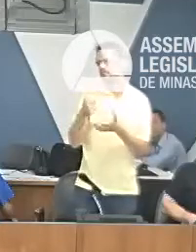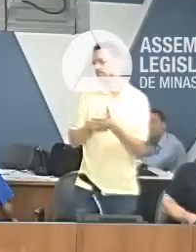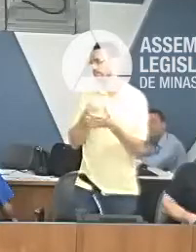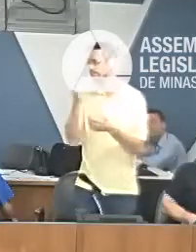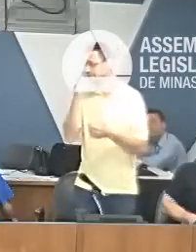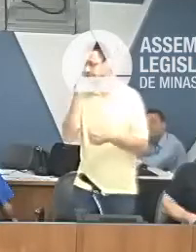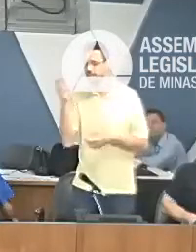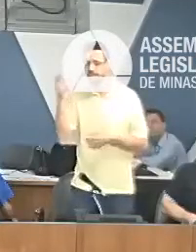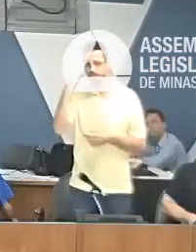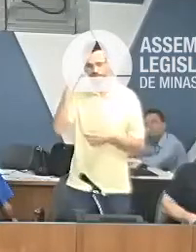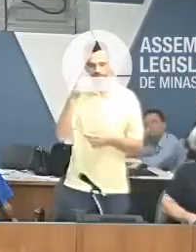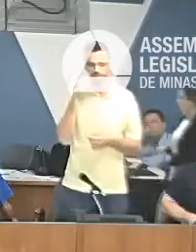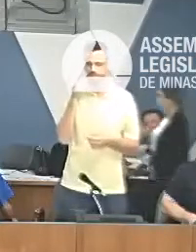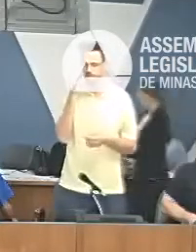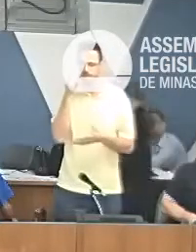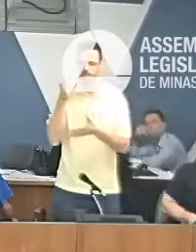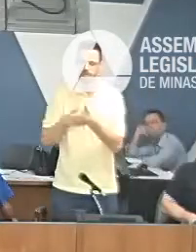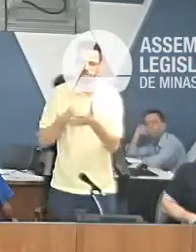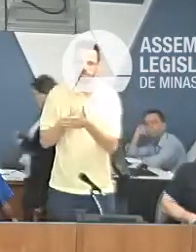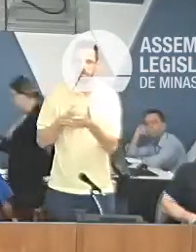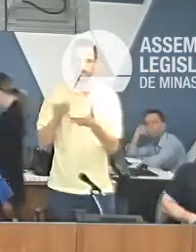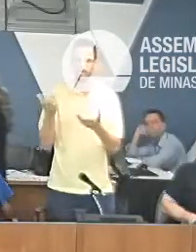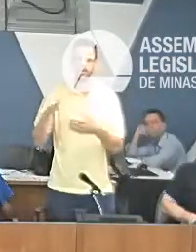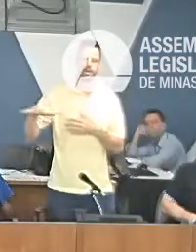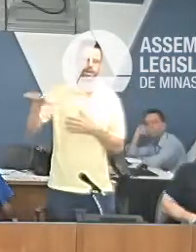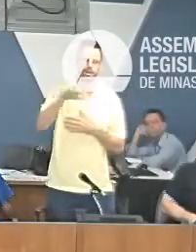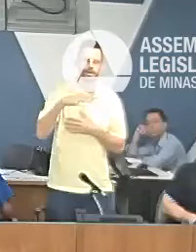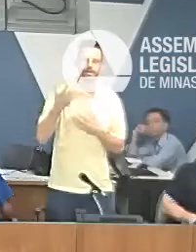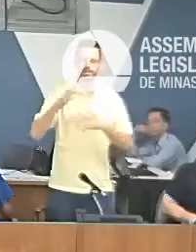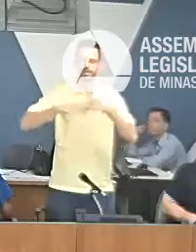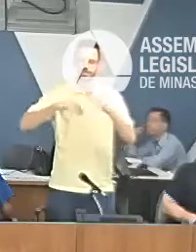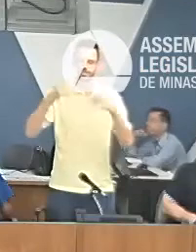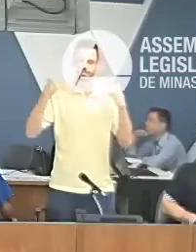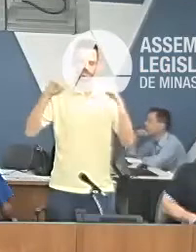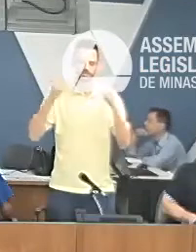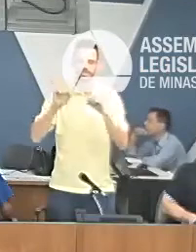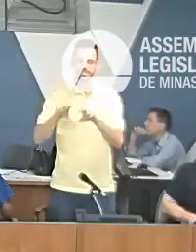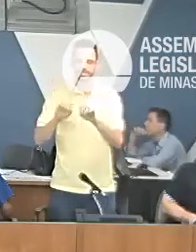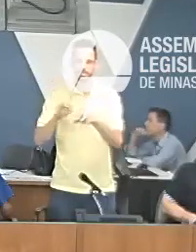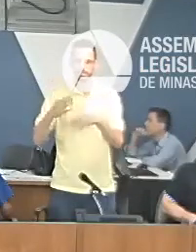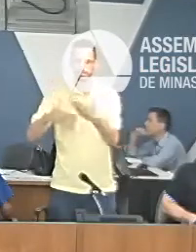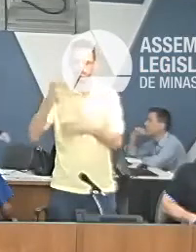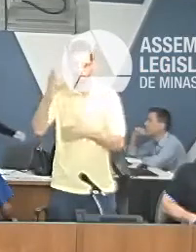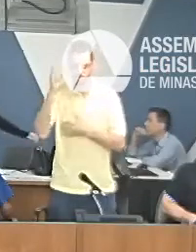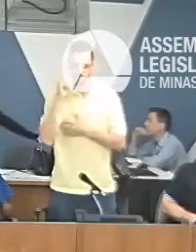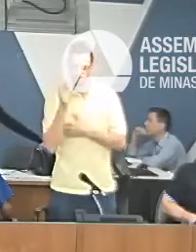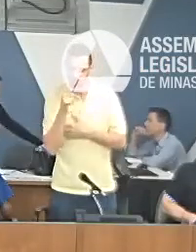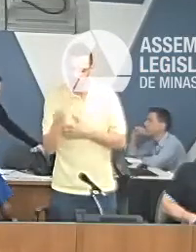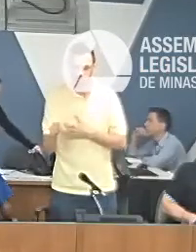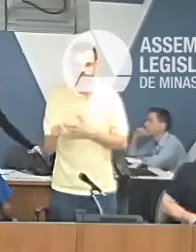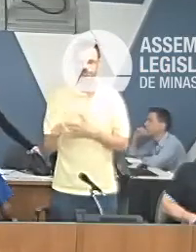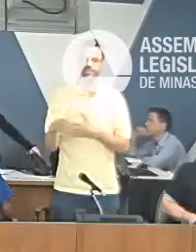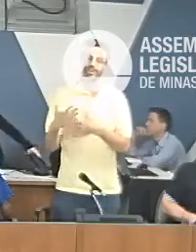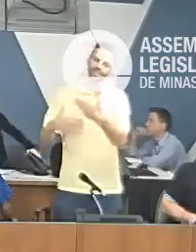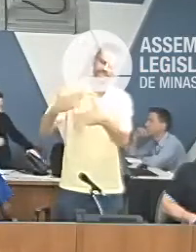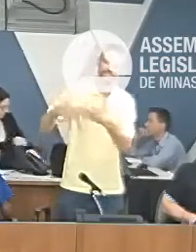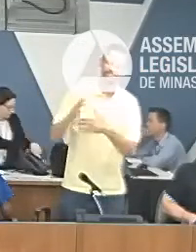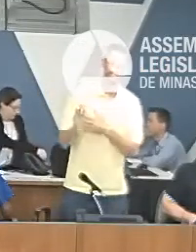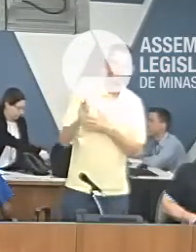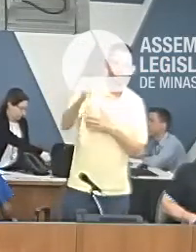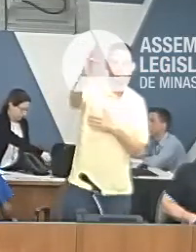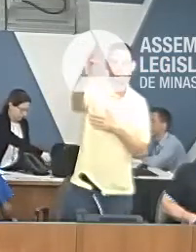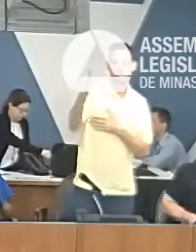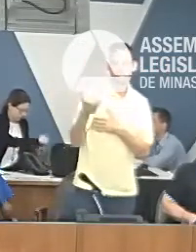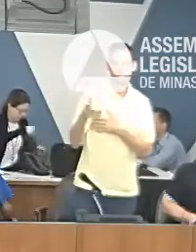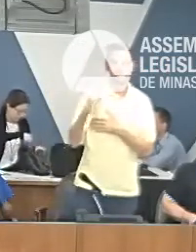é um atendimento adequado pra ele na língua de sinais que as pessoas possam conhecer e as dificuldades do surdo